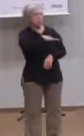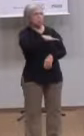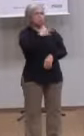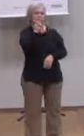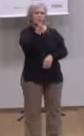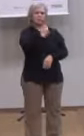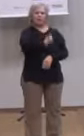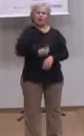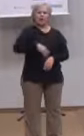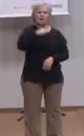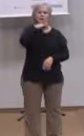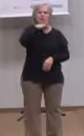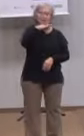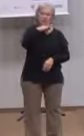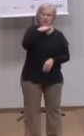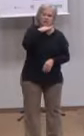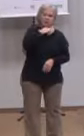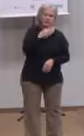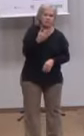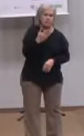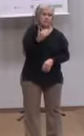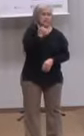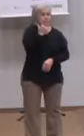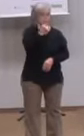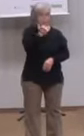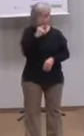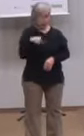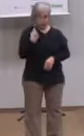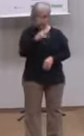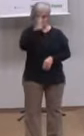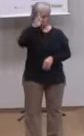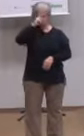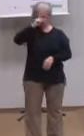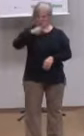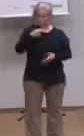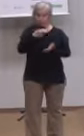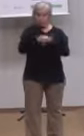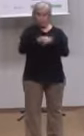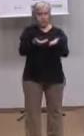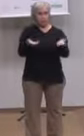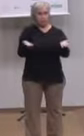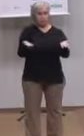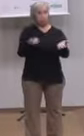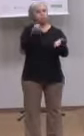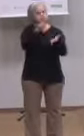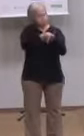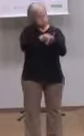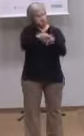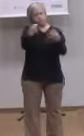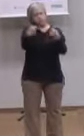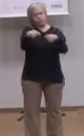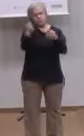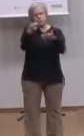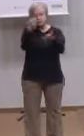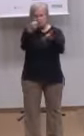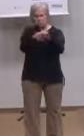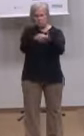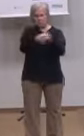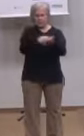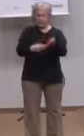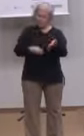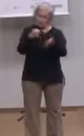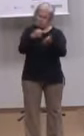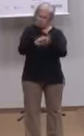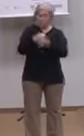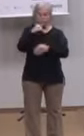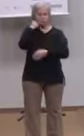que o governo é uma porcaria. A gente não toma a nossa posição de cobrar. Cobrar. Cobrar do presidente, cobrar